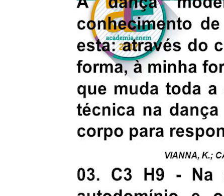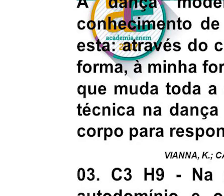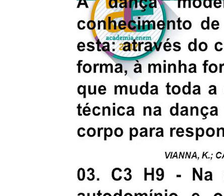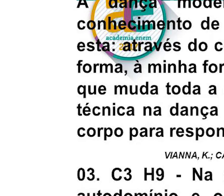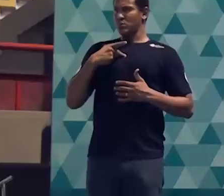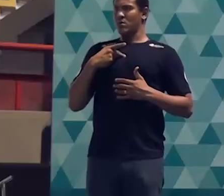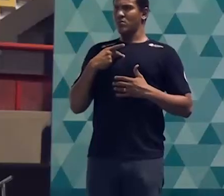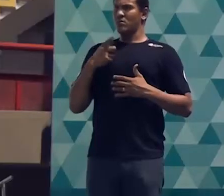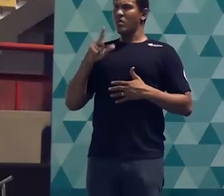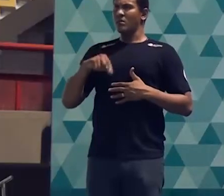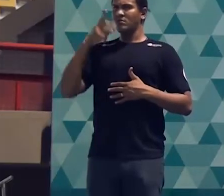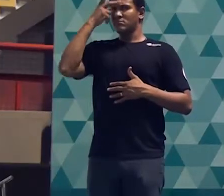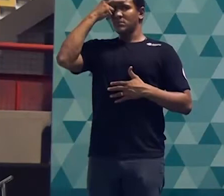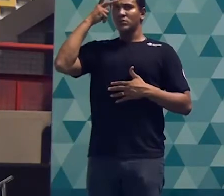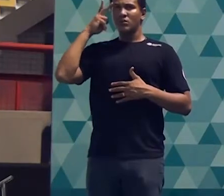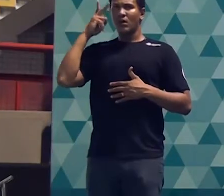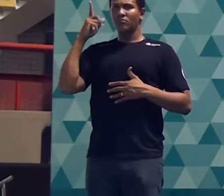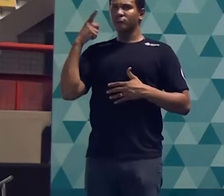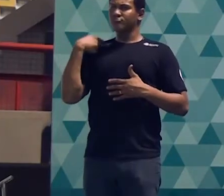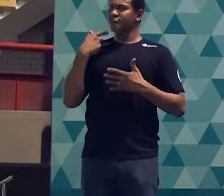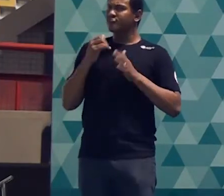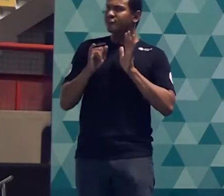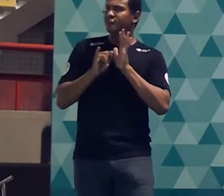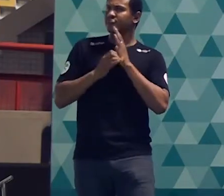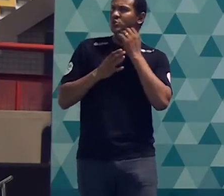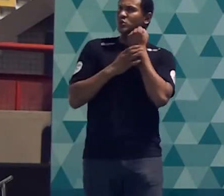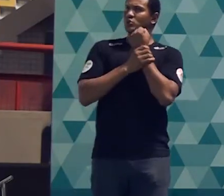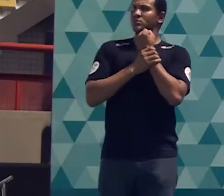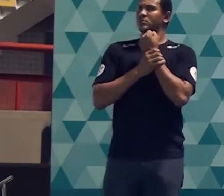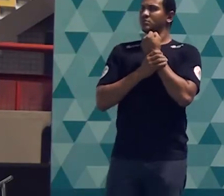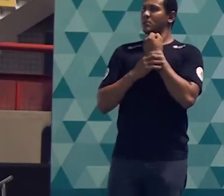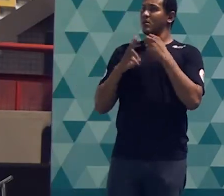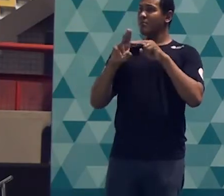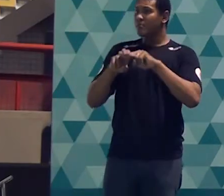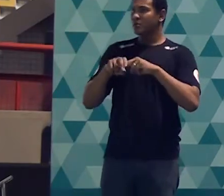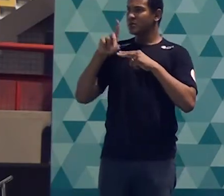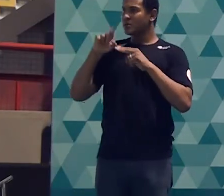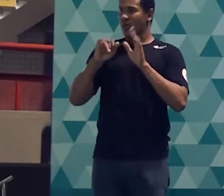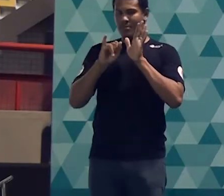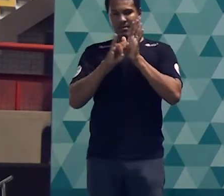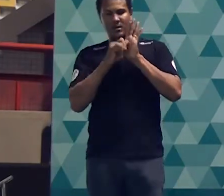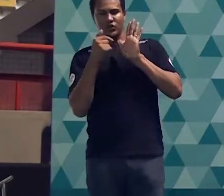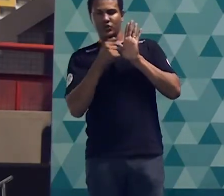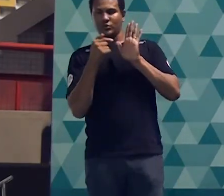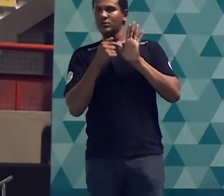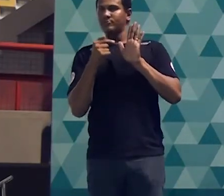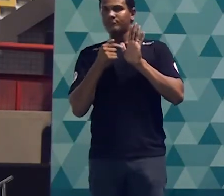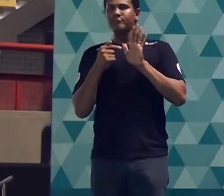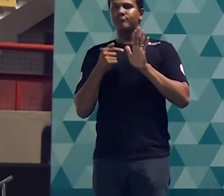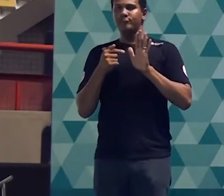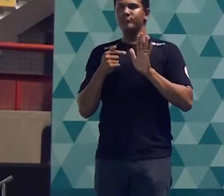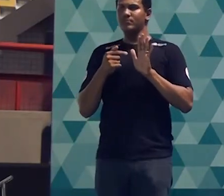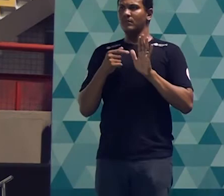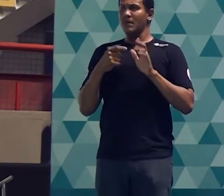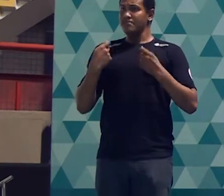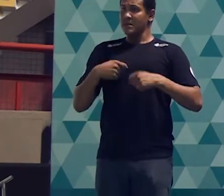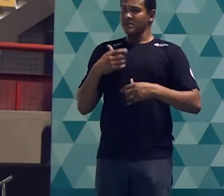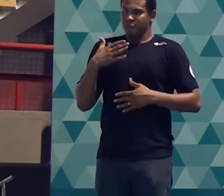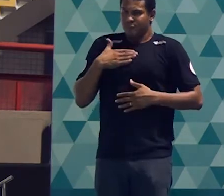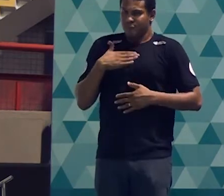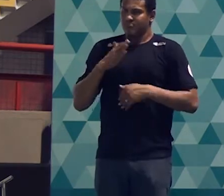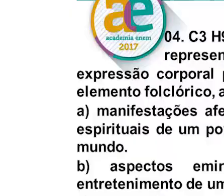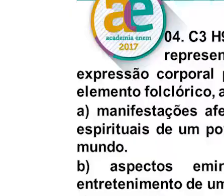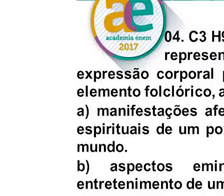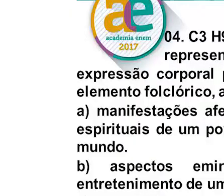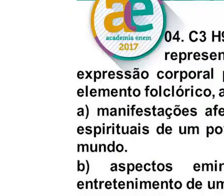mim, da minha pessoa. É aí que entra o conceito de identidade, tá certo? Tem que partir de mim.